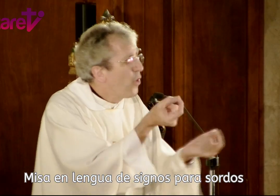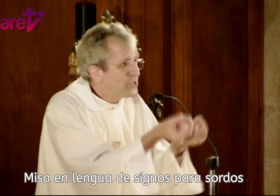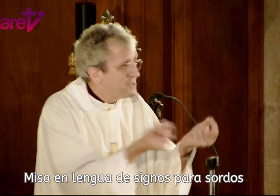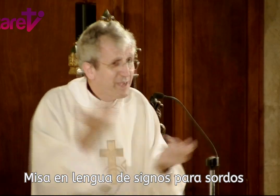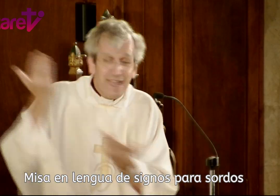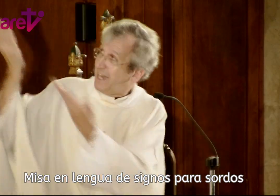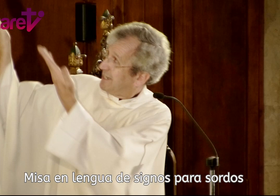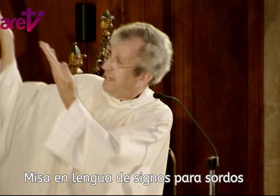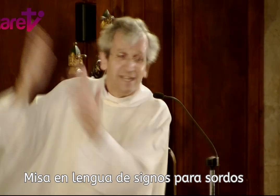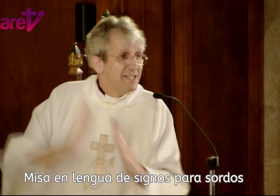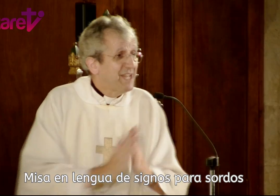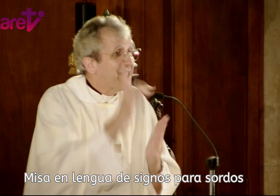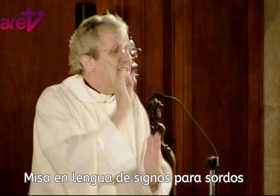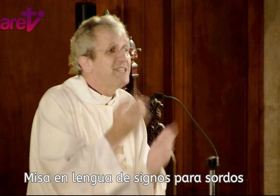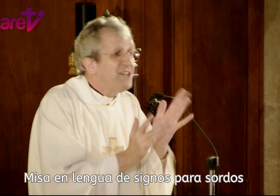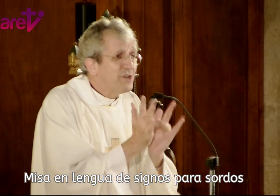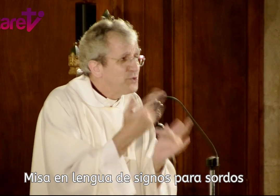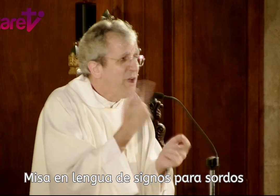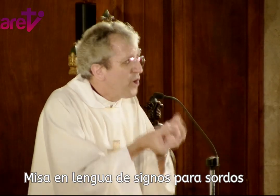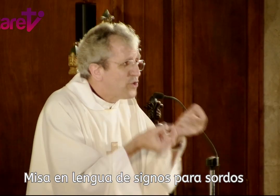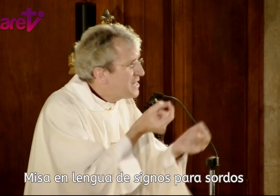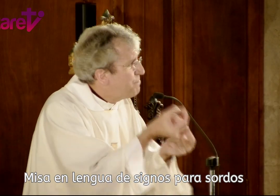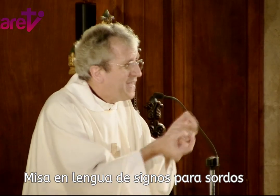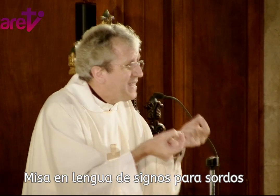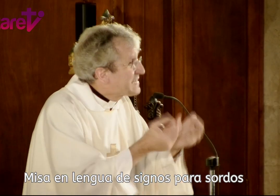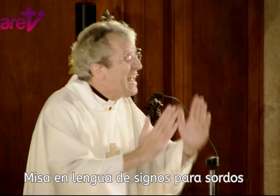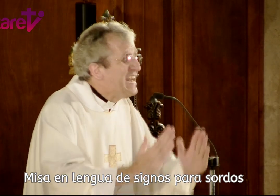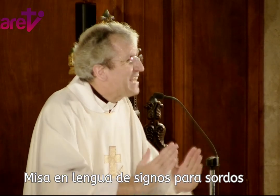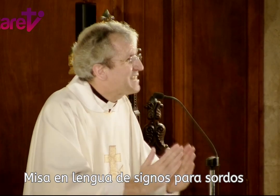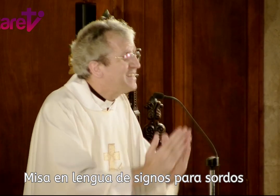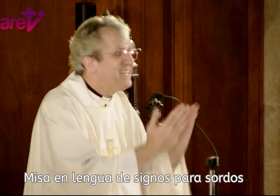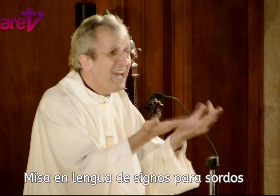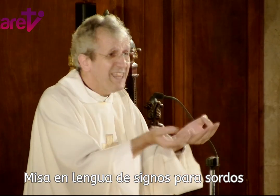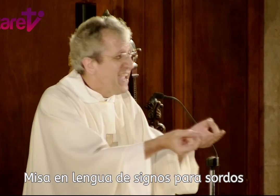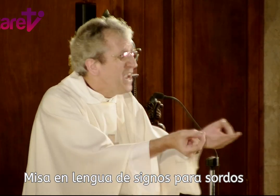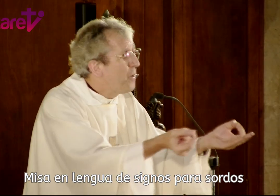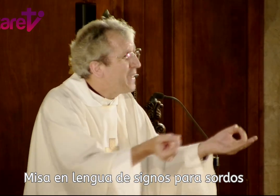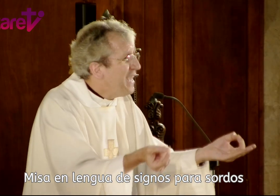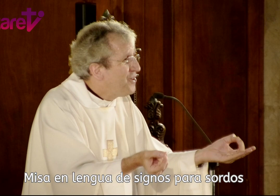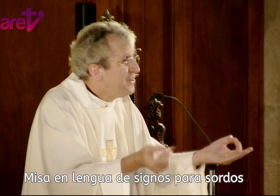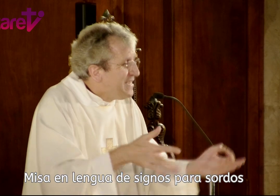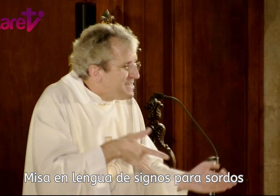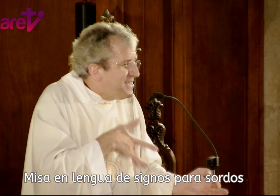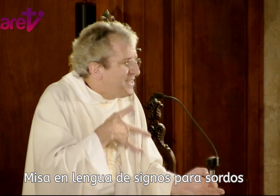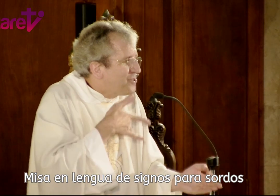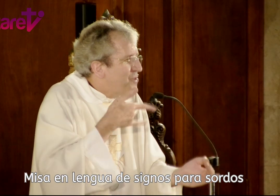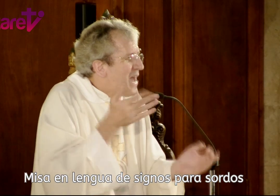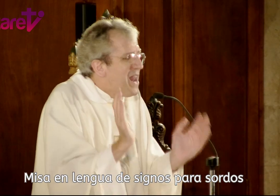cosas pequeñas. Santa Teresita, Niño Jesús, cosas pequeñas, la santidad en lo pequeño, sintiéndose un alma